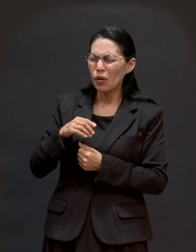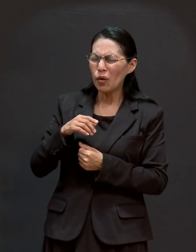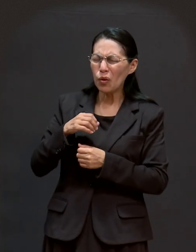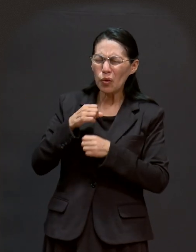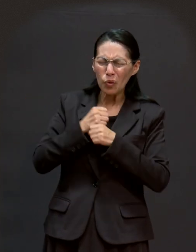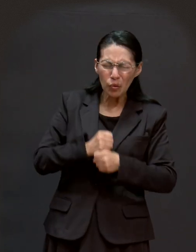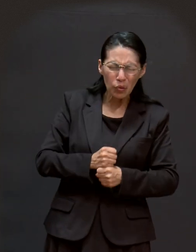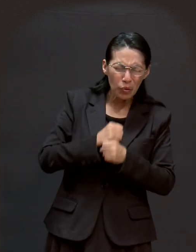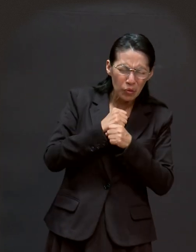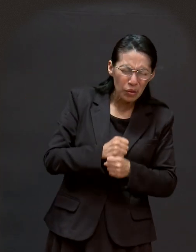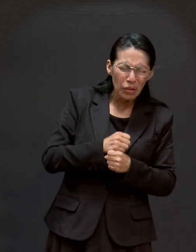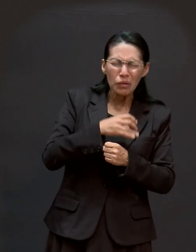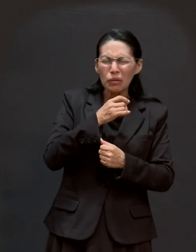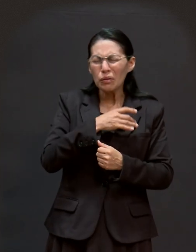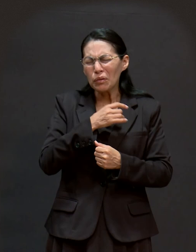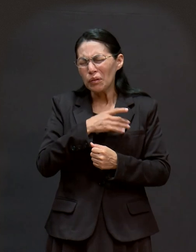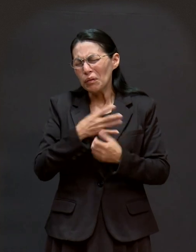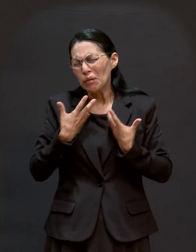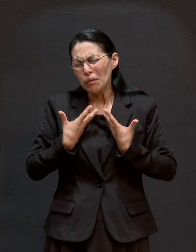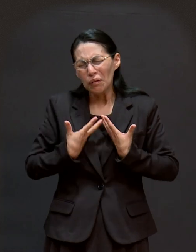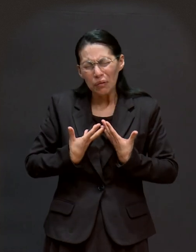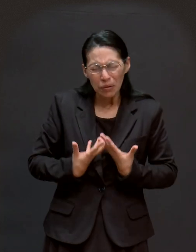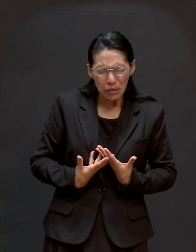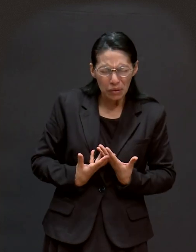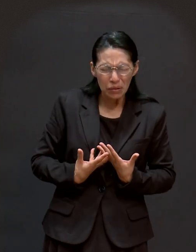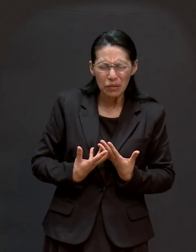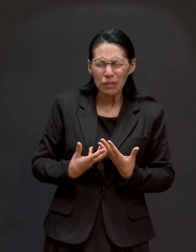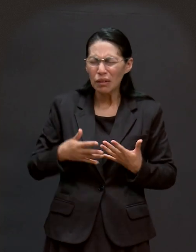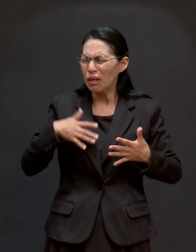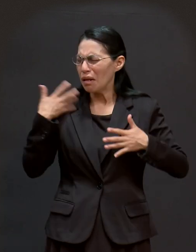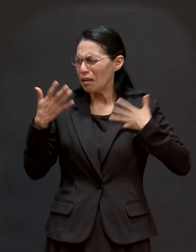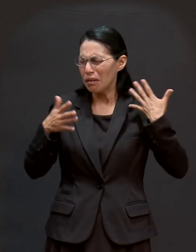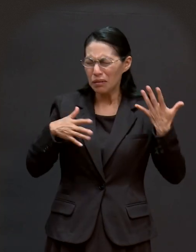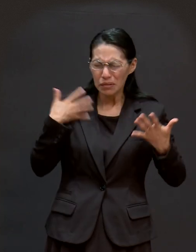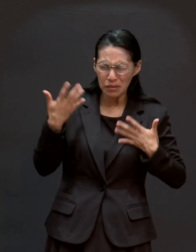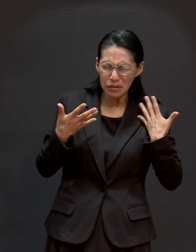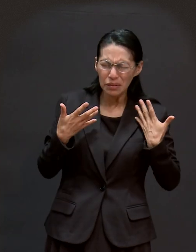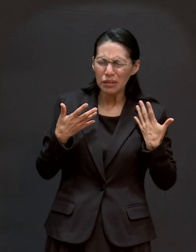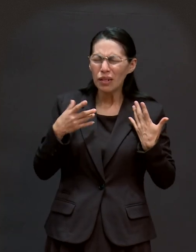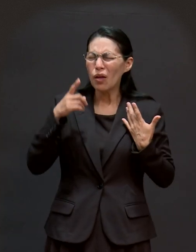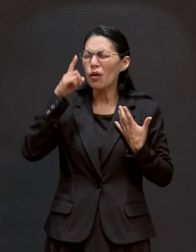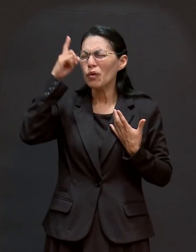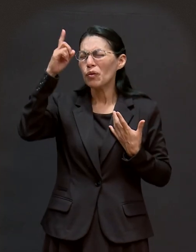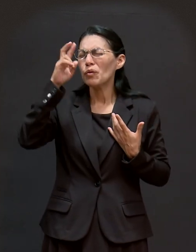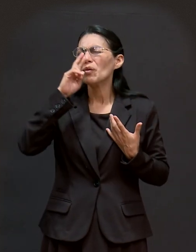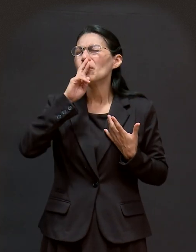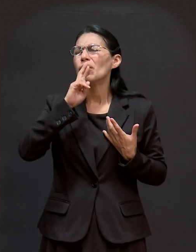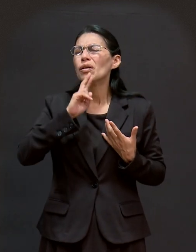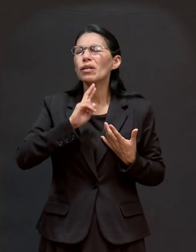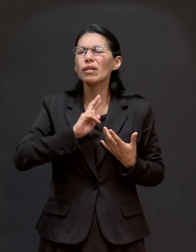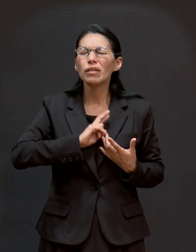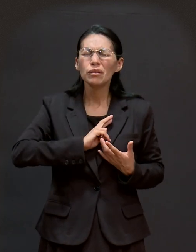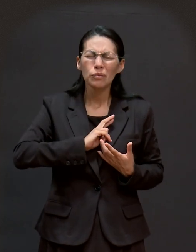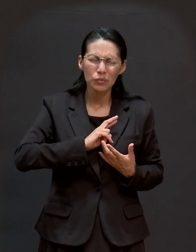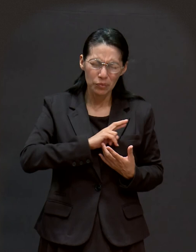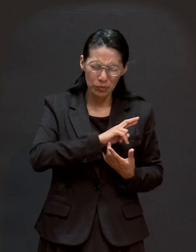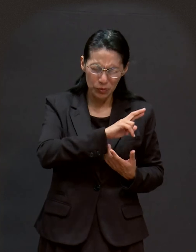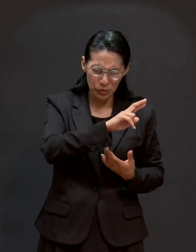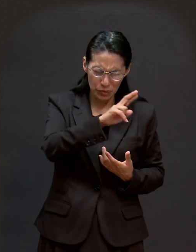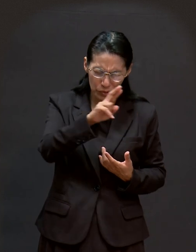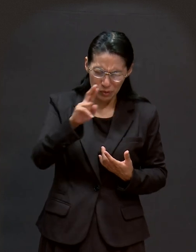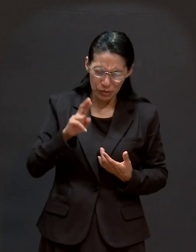nuestros dolores en nuestros sufrimientos tiene la respuesta para nuestras alegrías eres el dios de lo